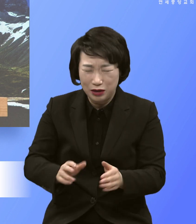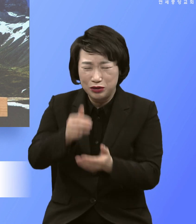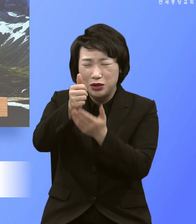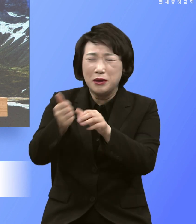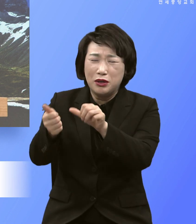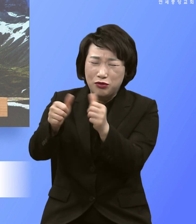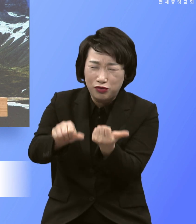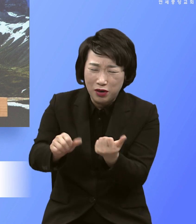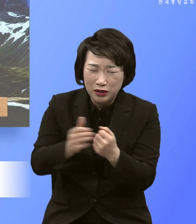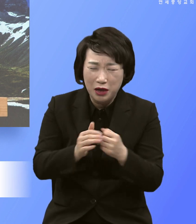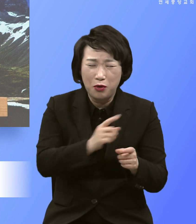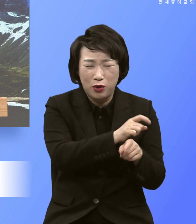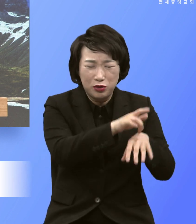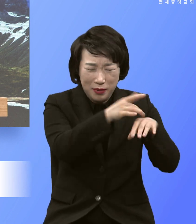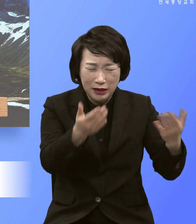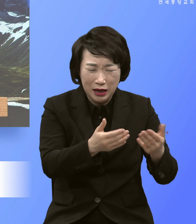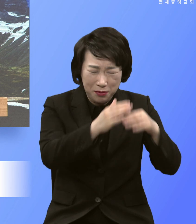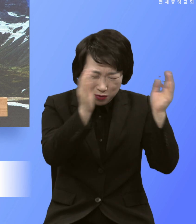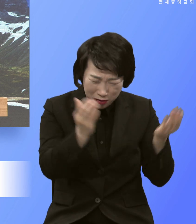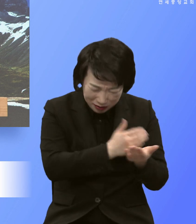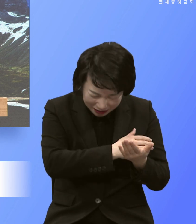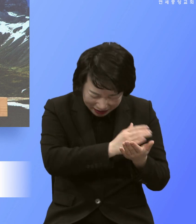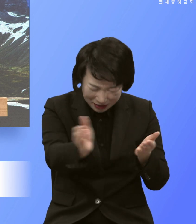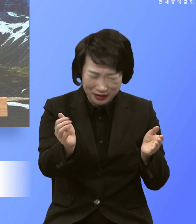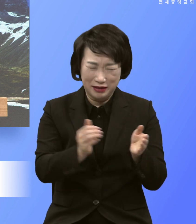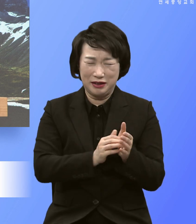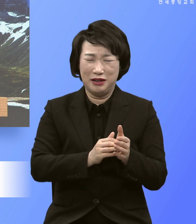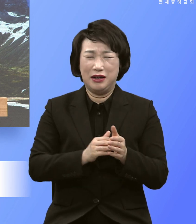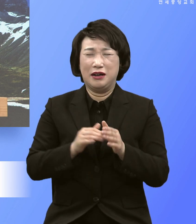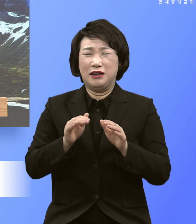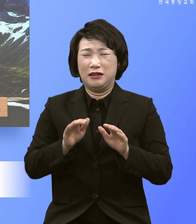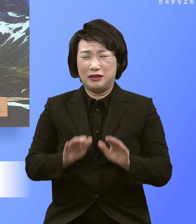죽으심으로 마귀 일을 도말하시고